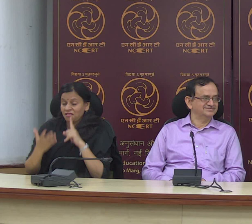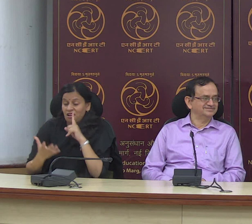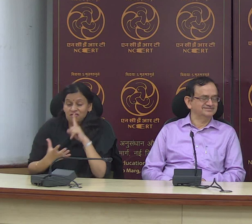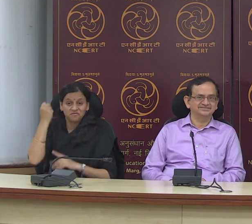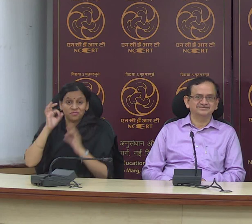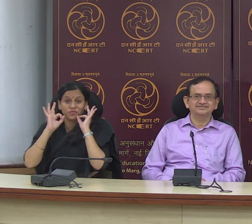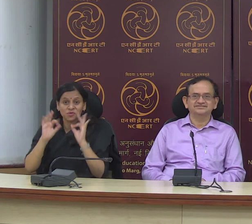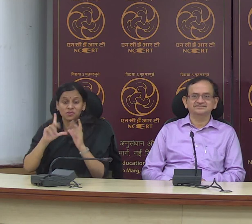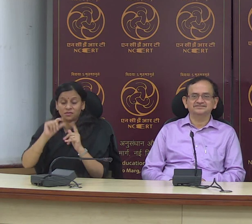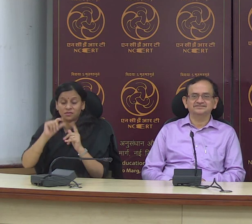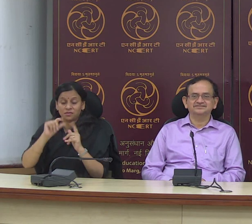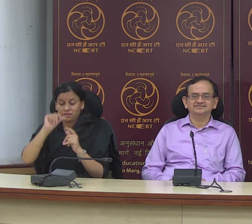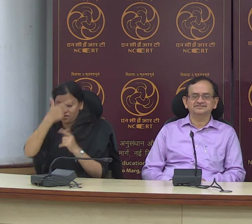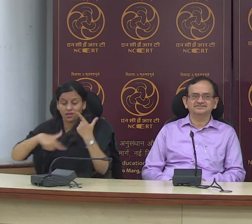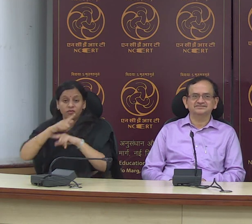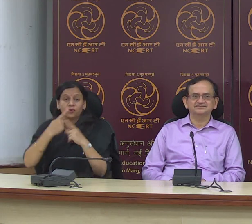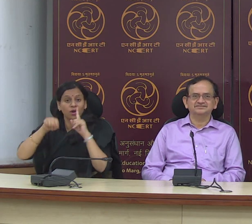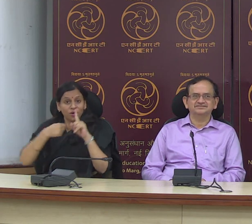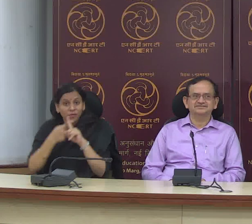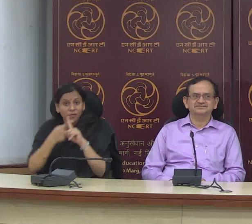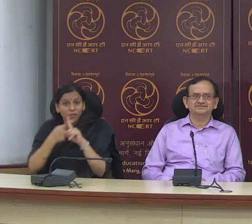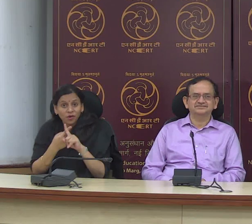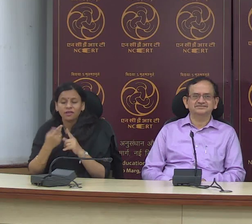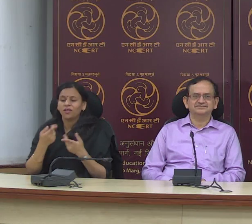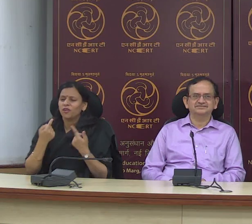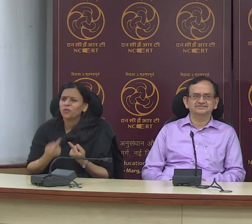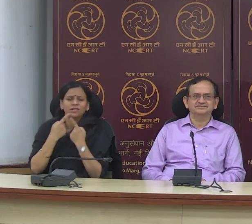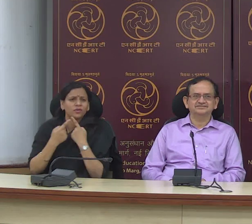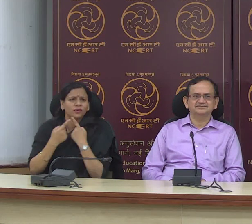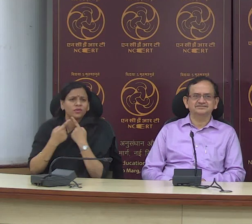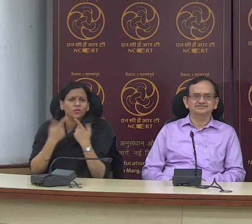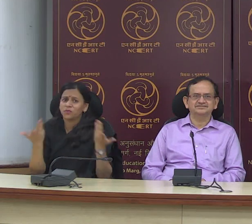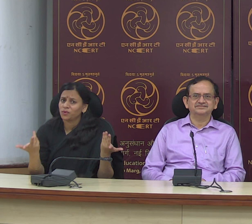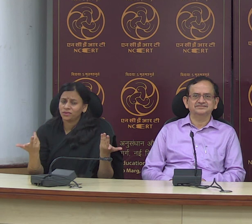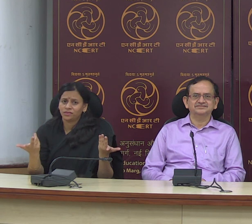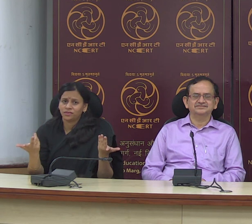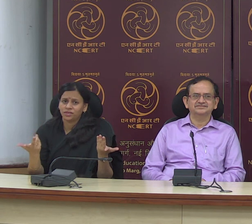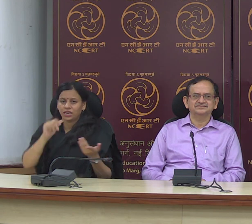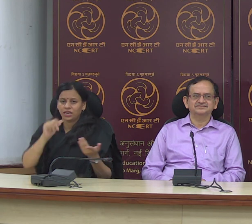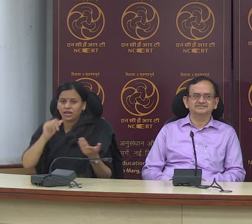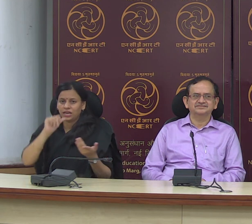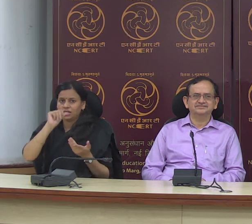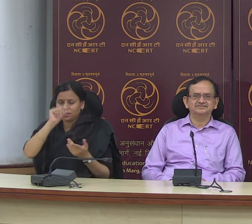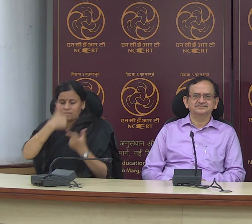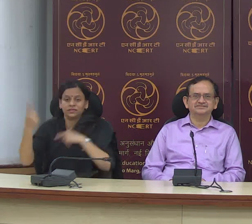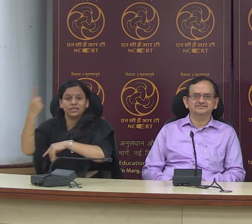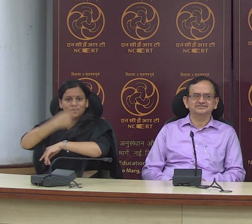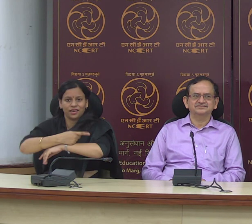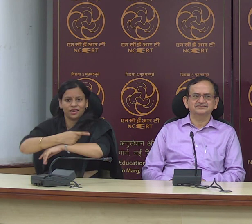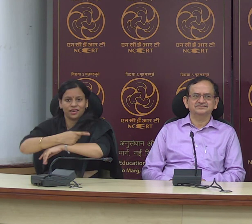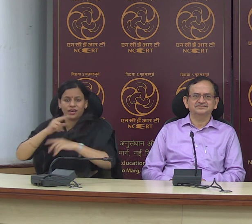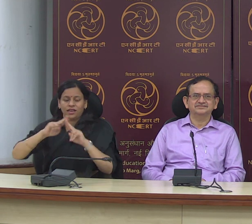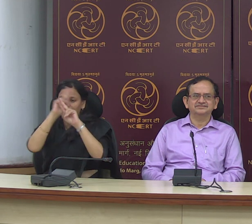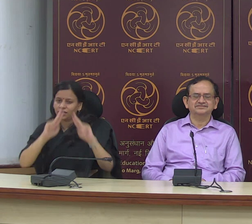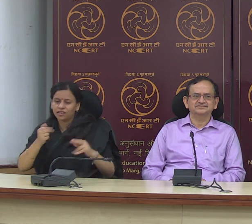इतना कुछ भारतीय साइन लैंग्वेज की आप जब बात कर रहे हैं। हम आज ये कह सकते हैं कि आज सांकेतिक भाषा दिवस है, अब ये